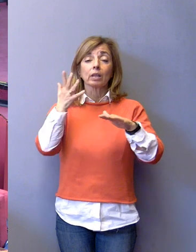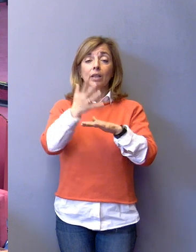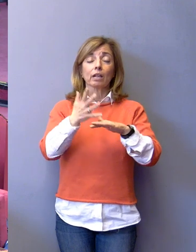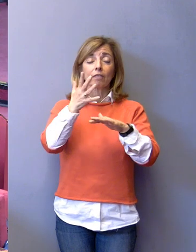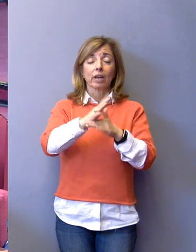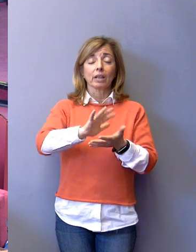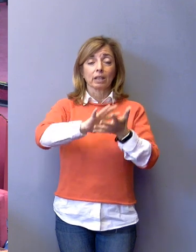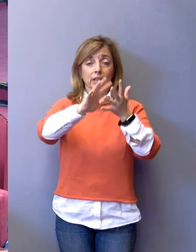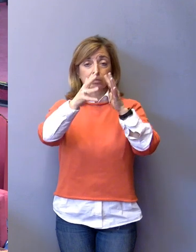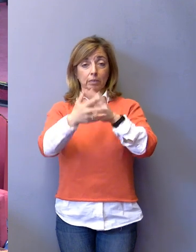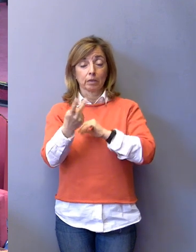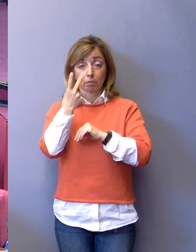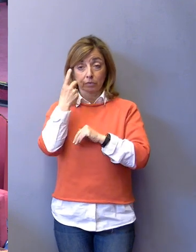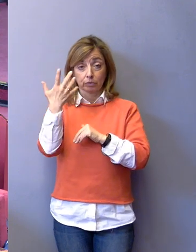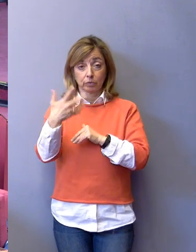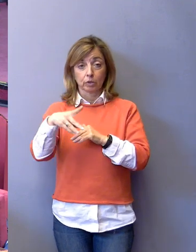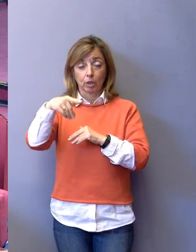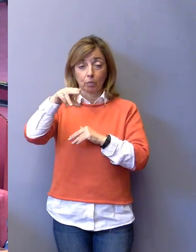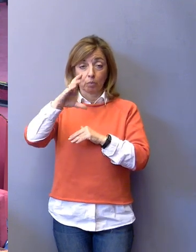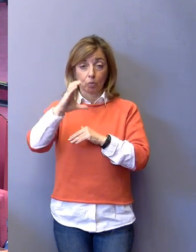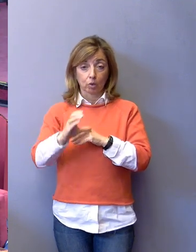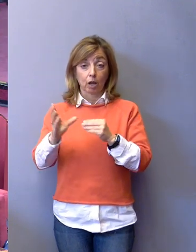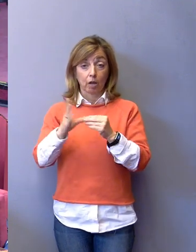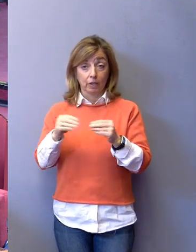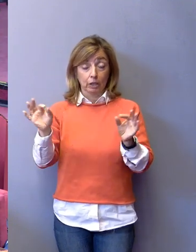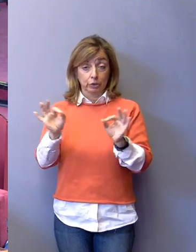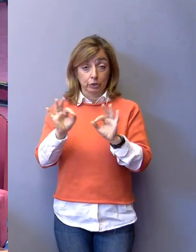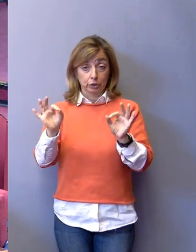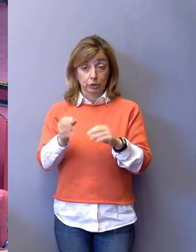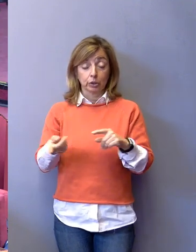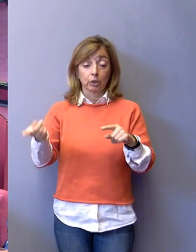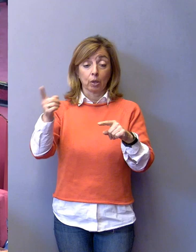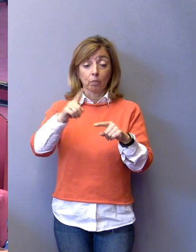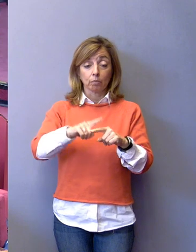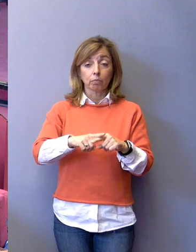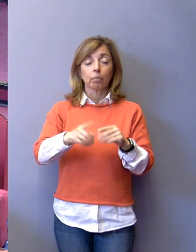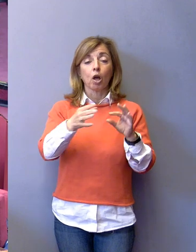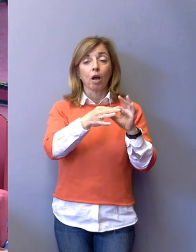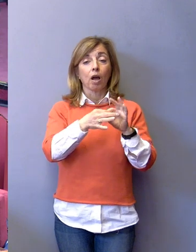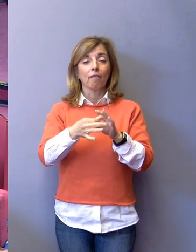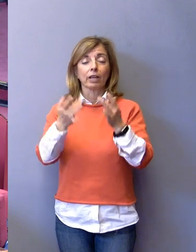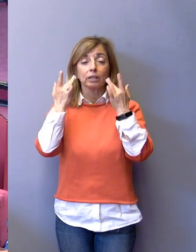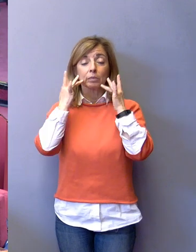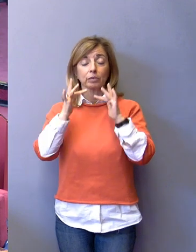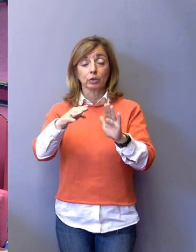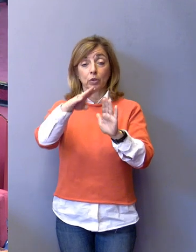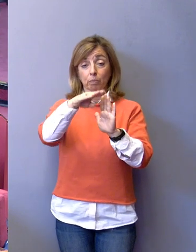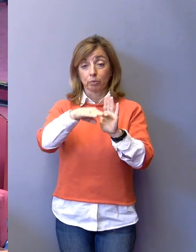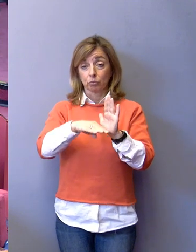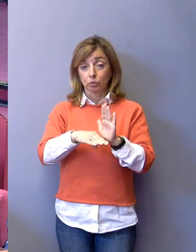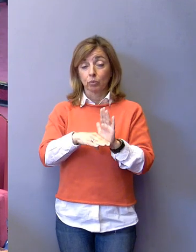già provenienti dal puco non sono stati attuate e a maggior ragione gli effetti della semplificazione procedurale normativa